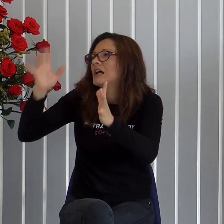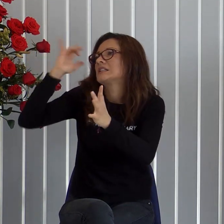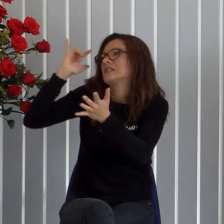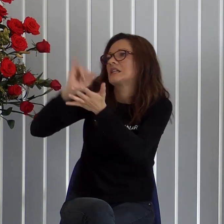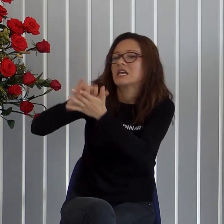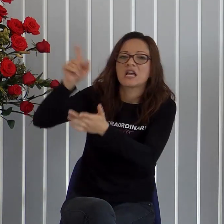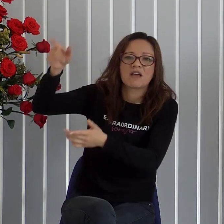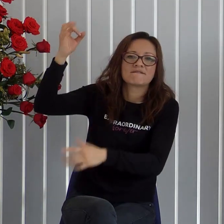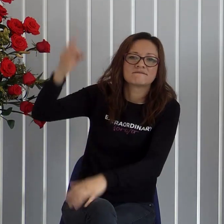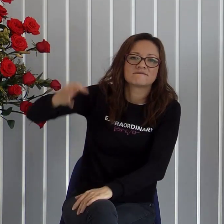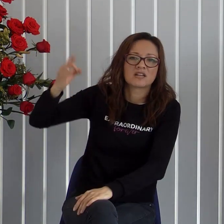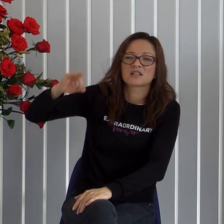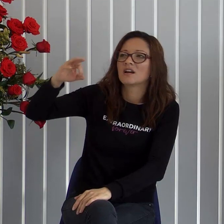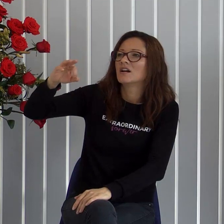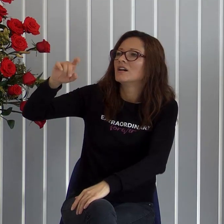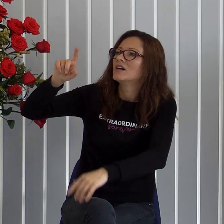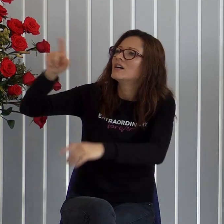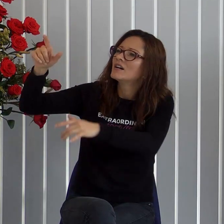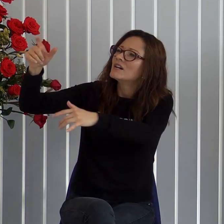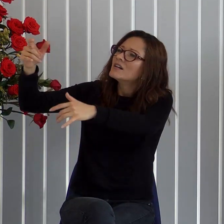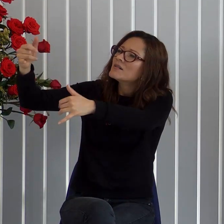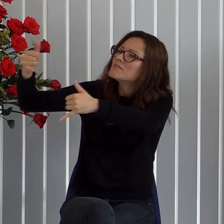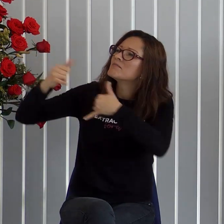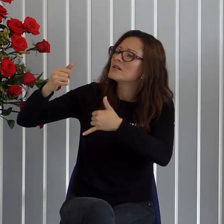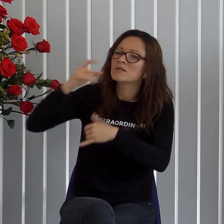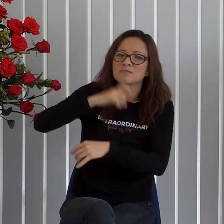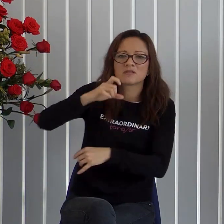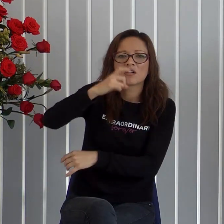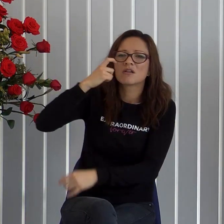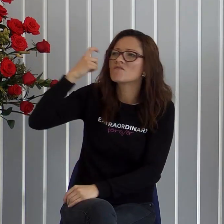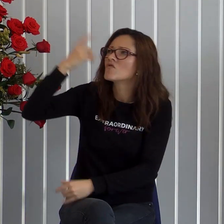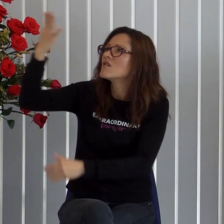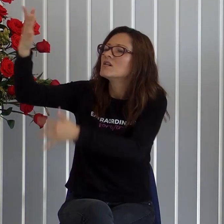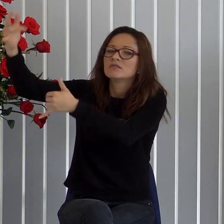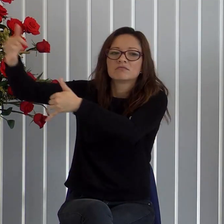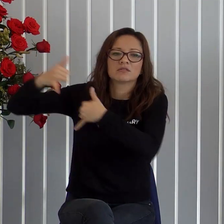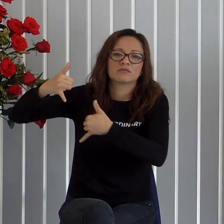hay y que es galardonador de los que le buscan.